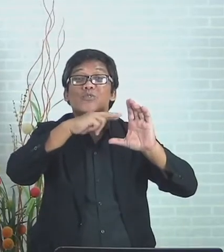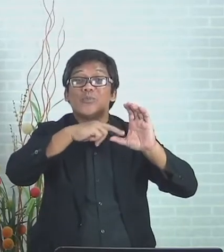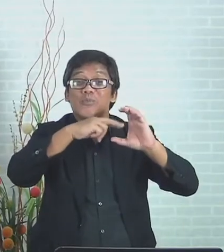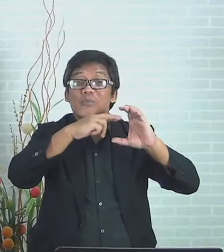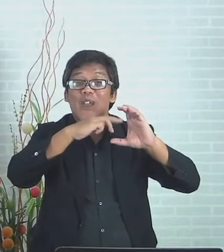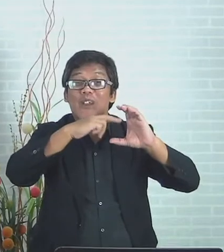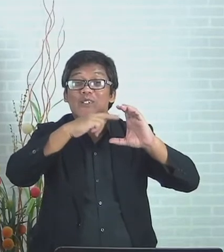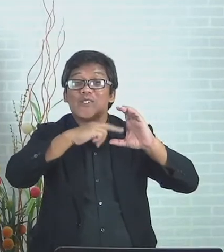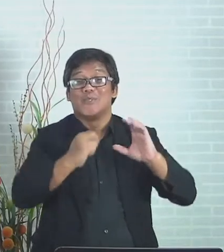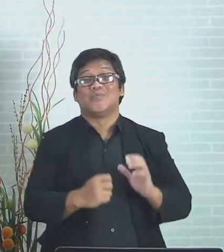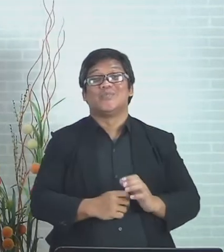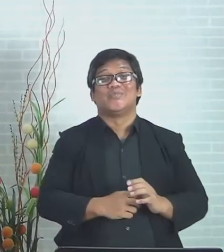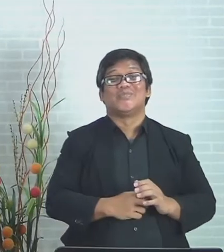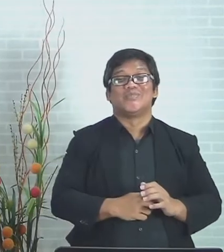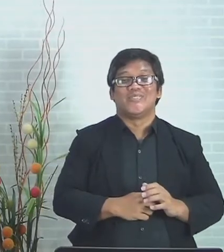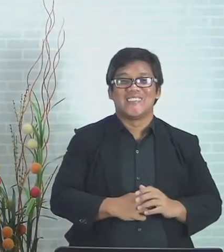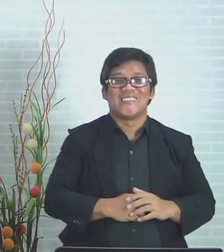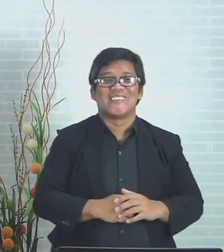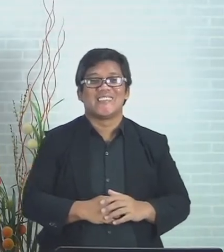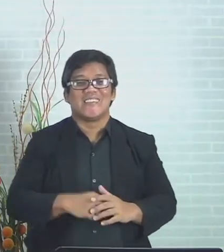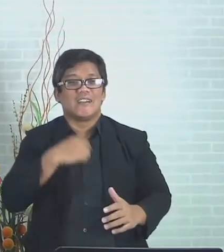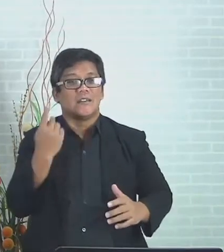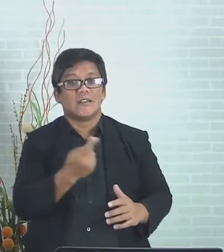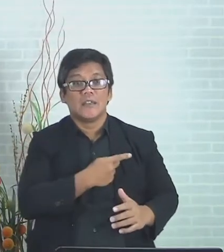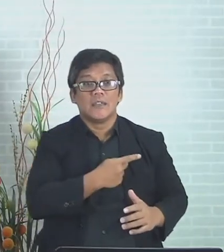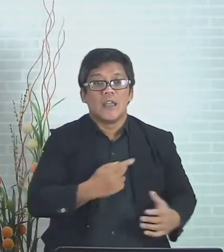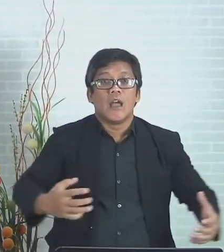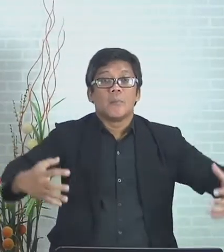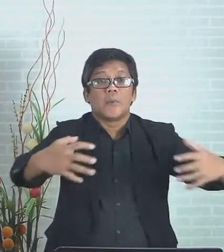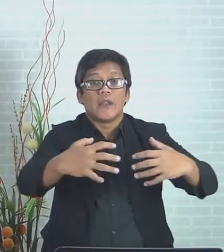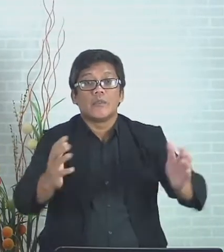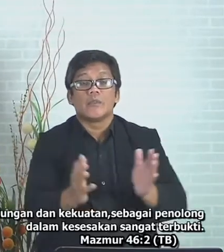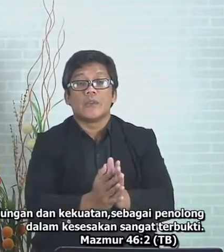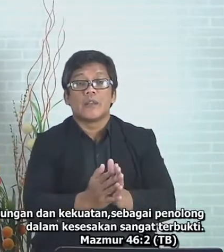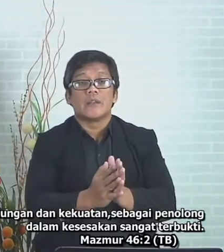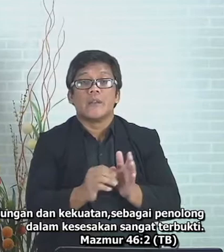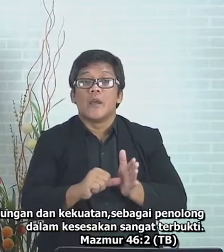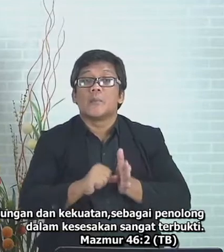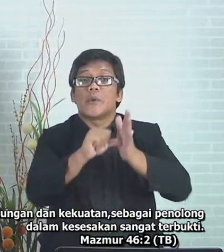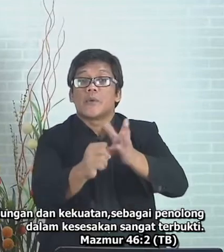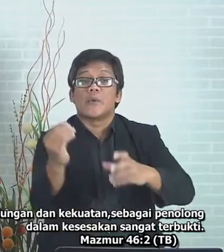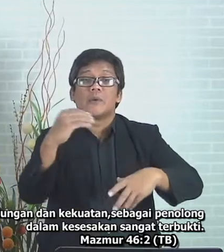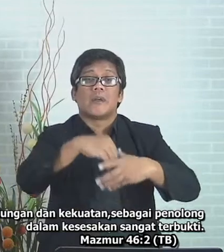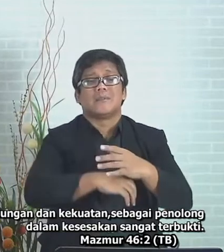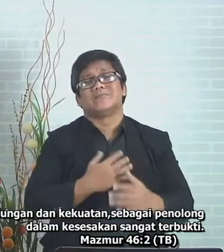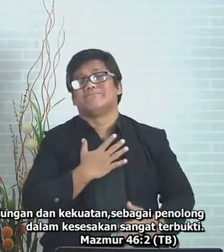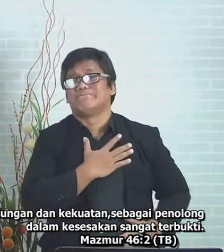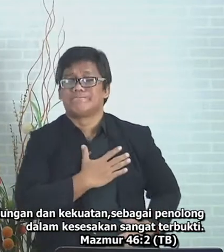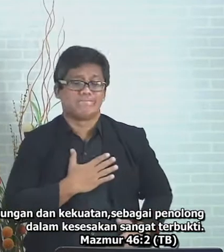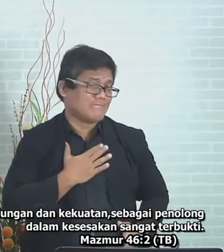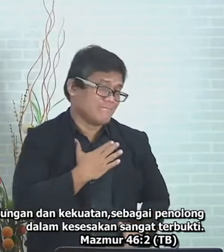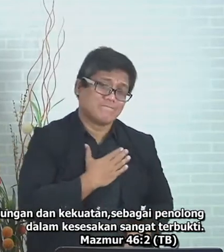ayat 2 dia adalah pelindung ngeprint pelindung dan penolong dalam kesesakan baik itu dalam kondisi yang sulit